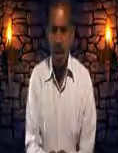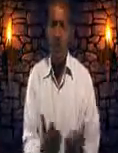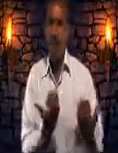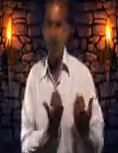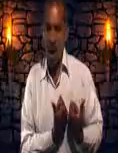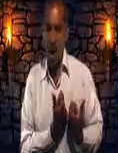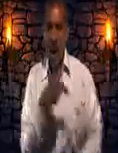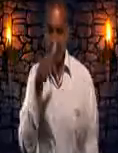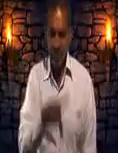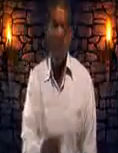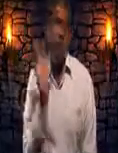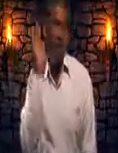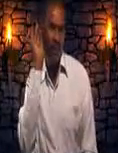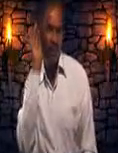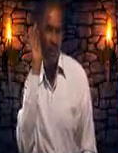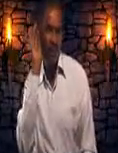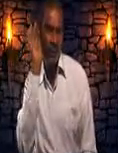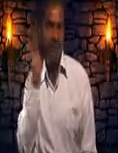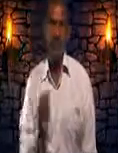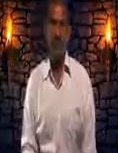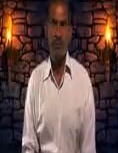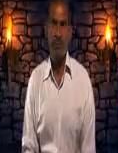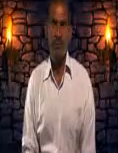செய்த பாவமோ என்று கேட்டார்கள்.